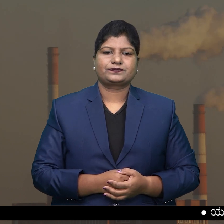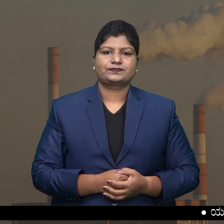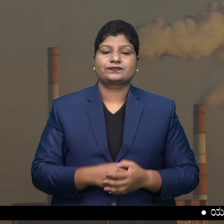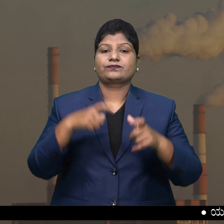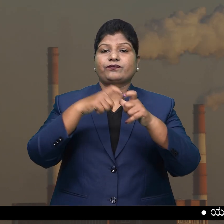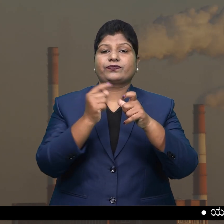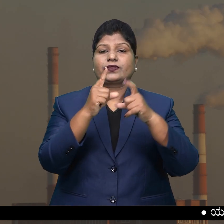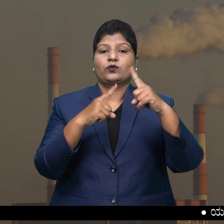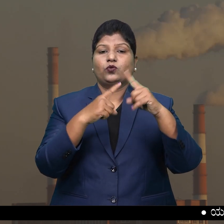ಯುಟ್ರಿಫಿಕೇಶನ್,